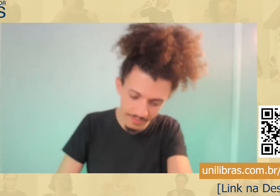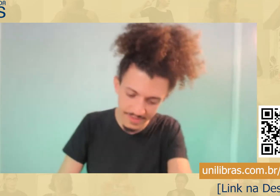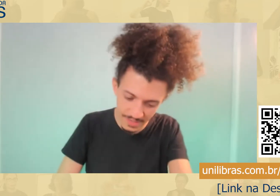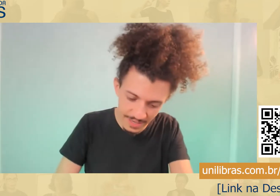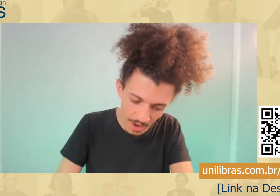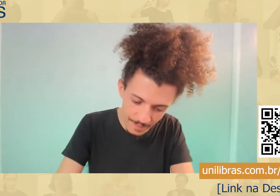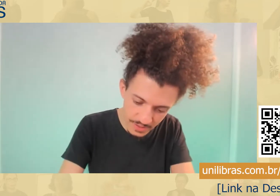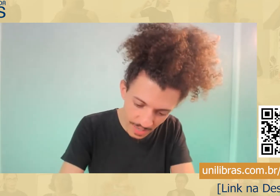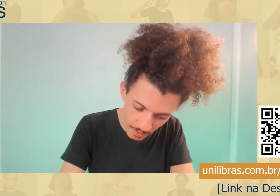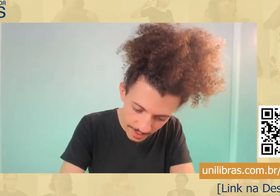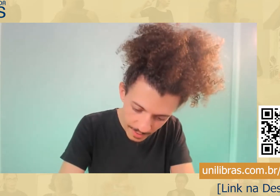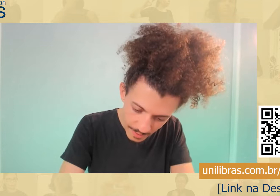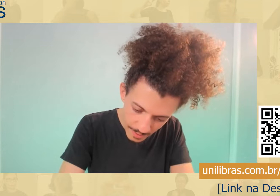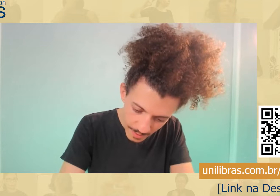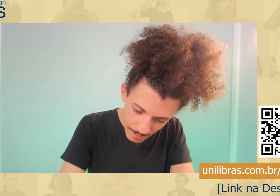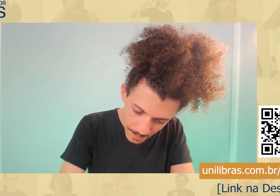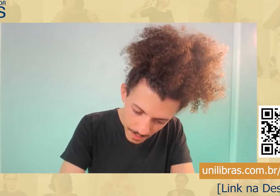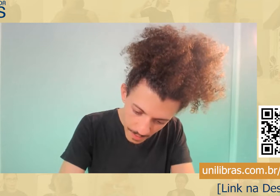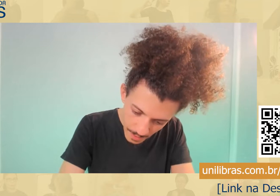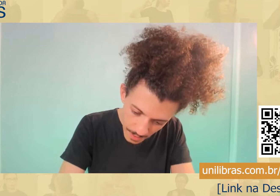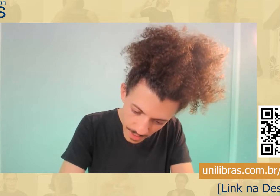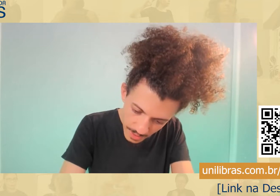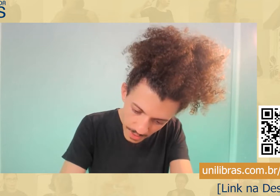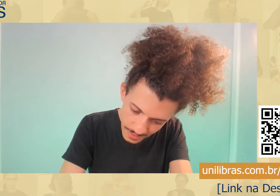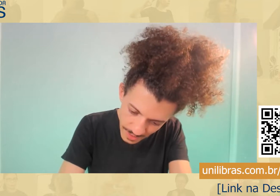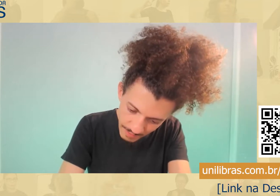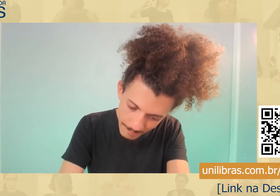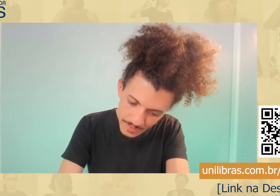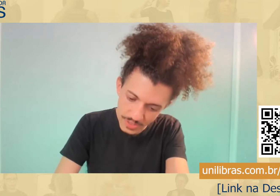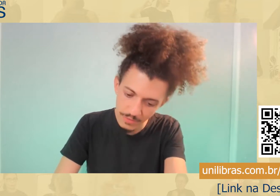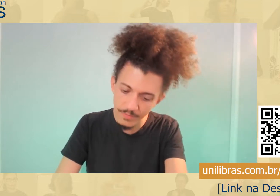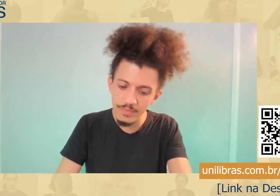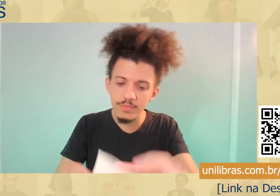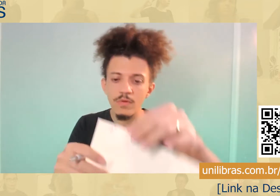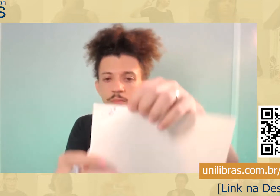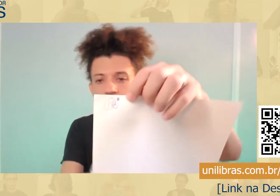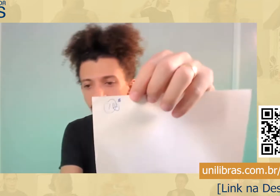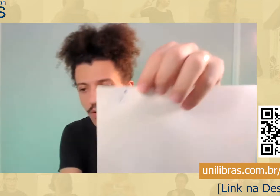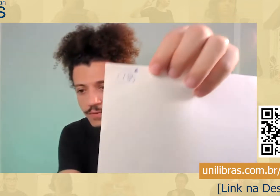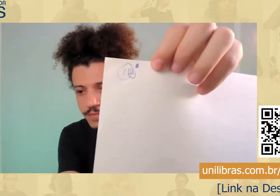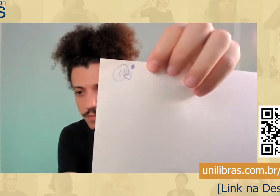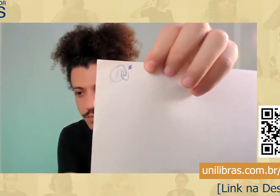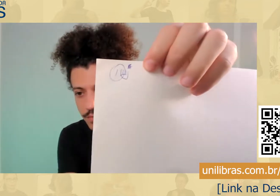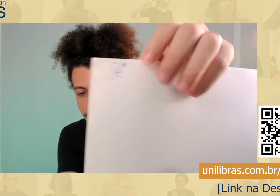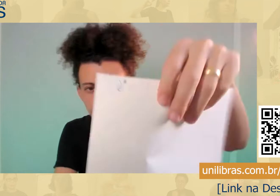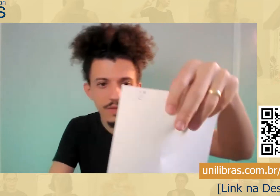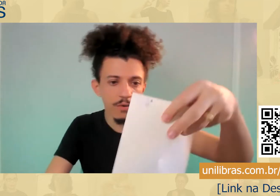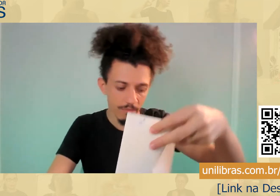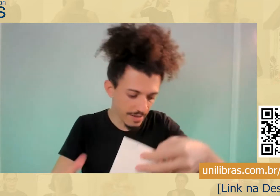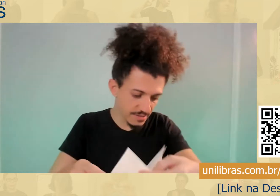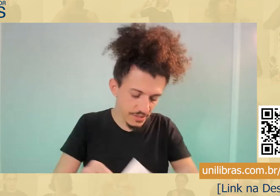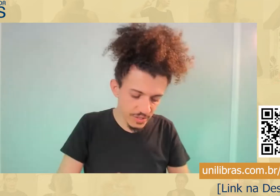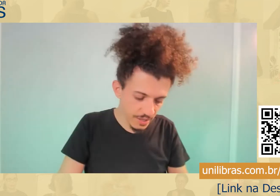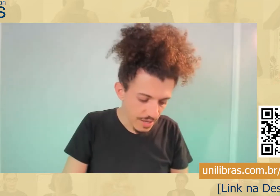Mostrar que eu estou fazendo aqui realmente na hora. E aqui eu escrevo rapidinho o meu sinal.